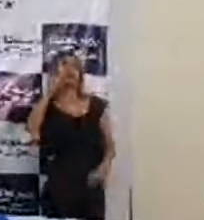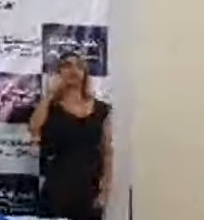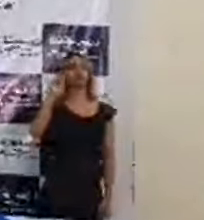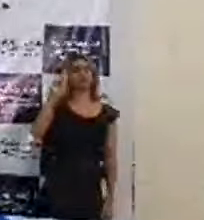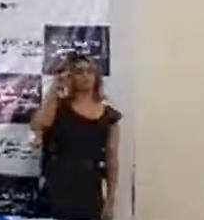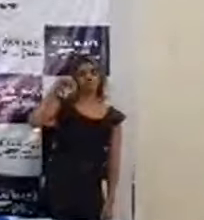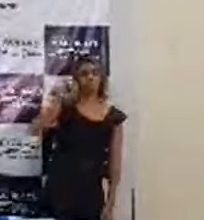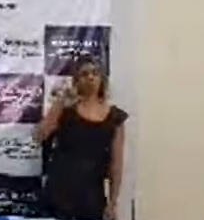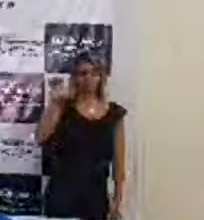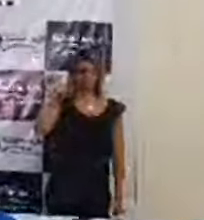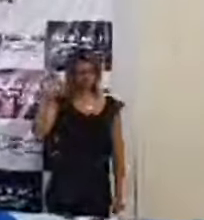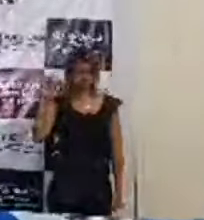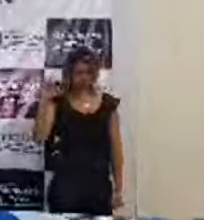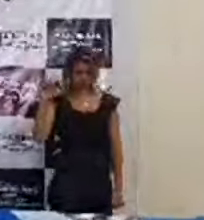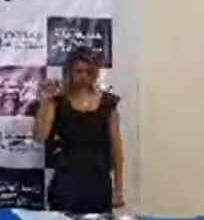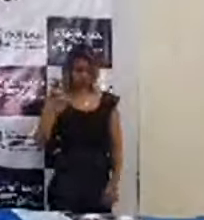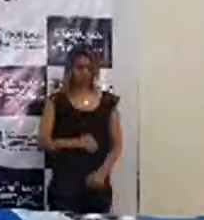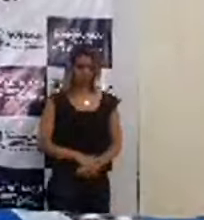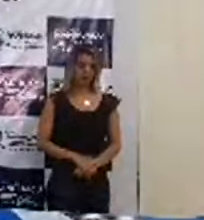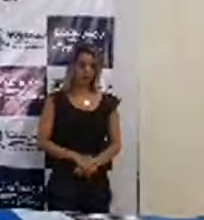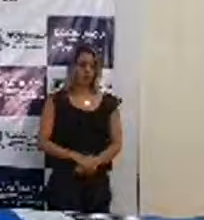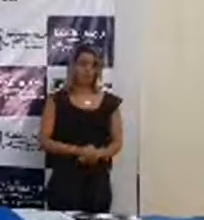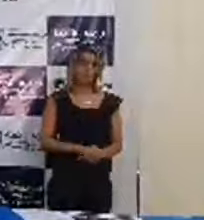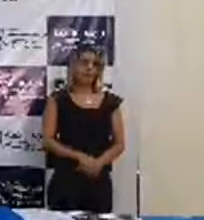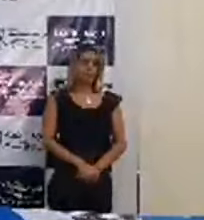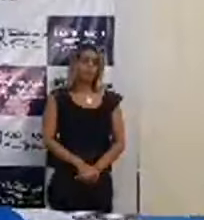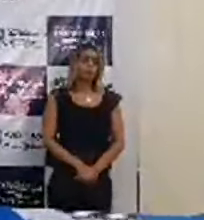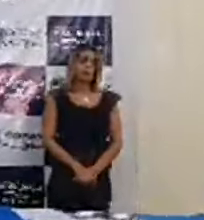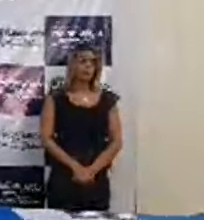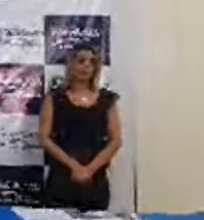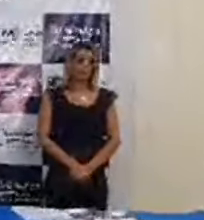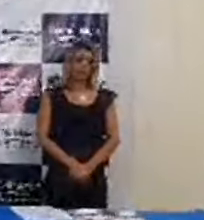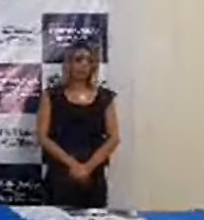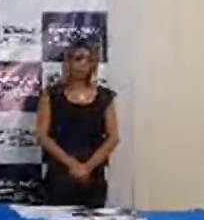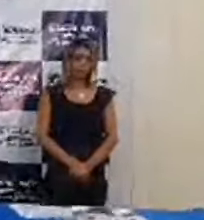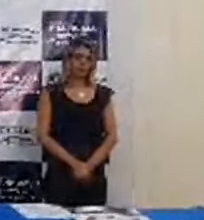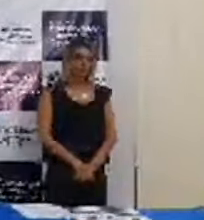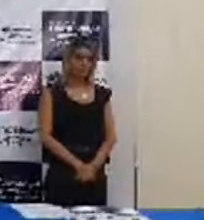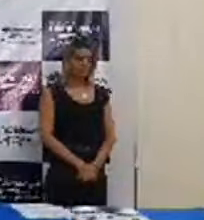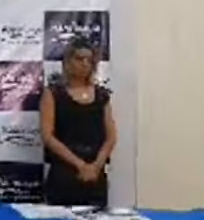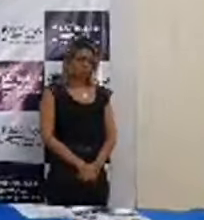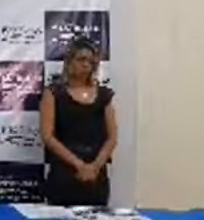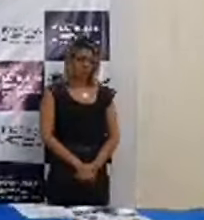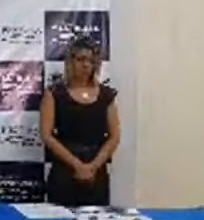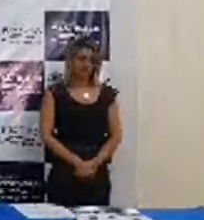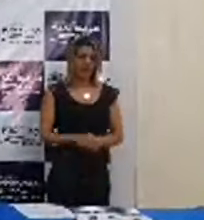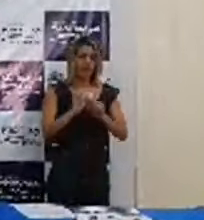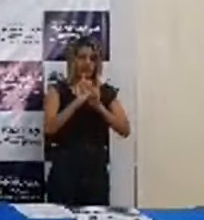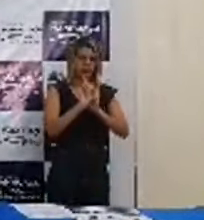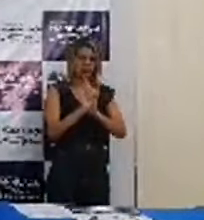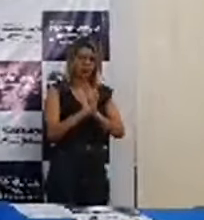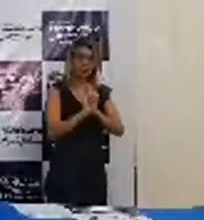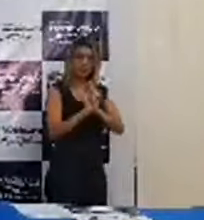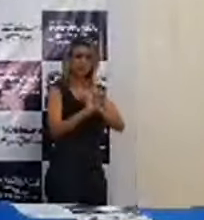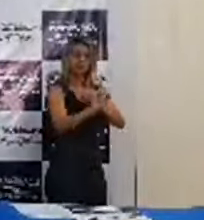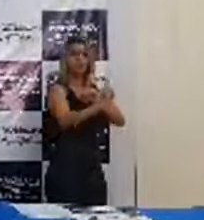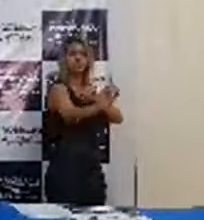Econômica Federal no mês de abril, de meados de abril, onde as filas estavam enormes. O município até